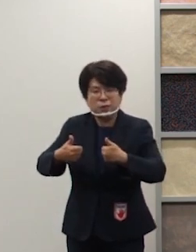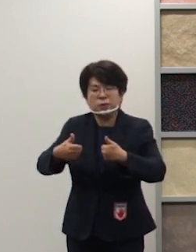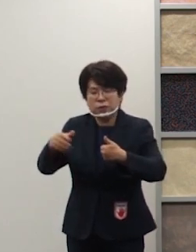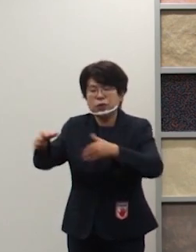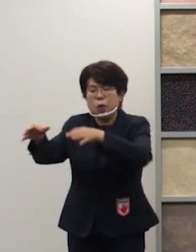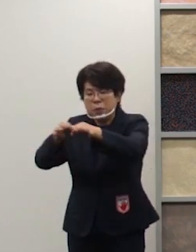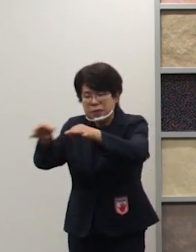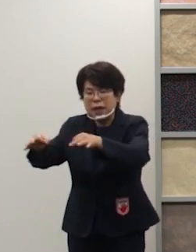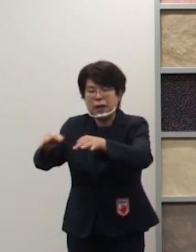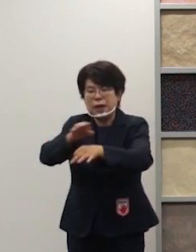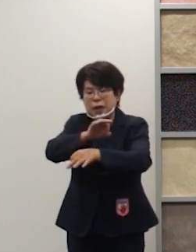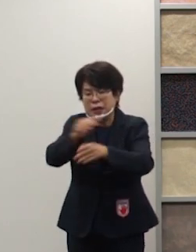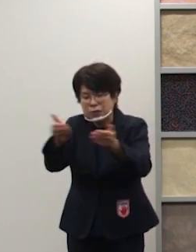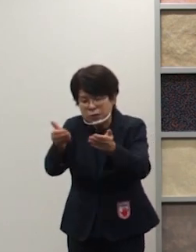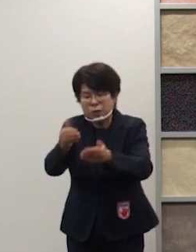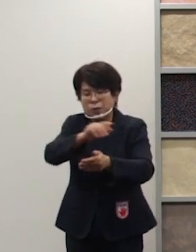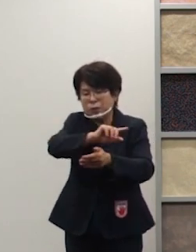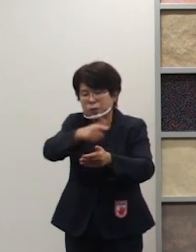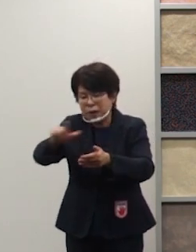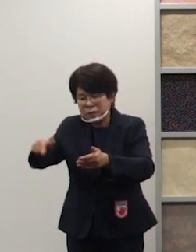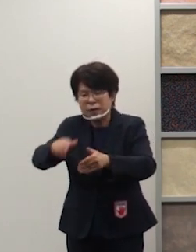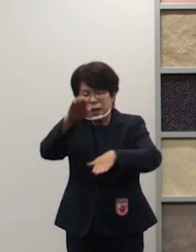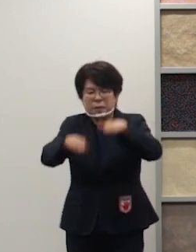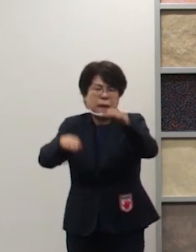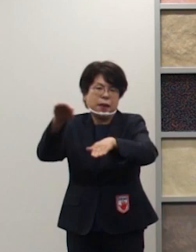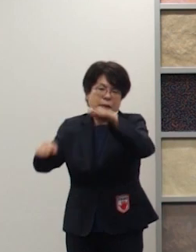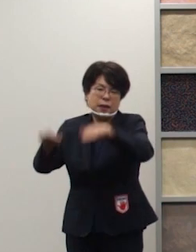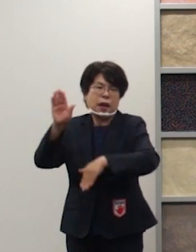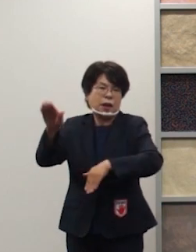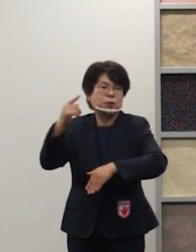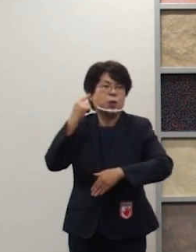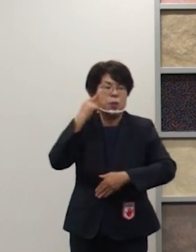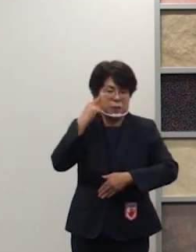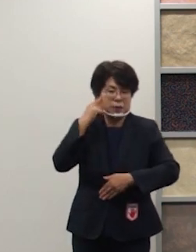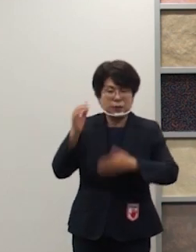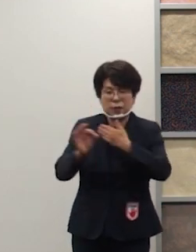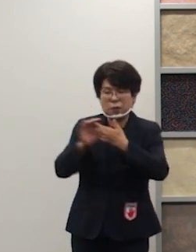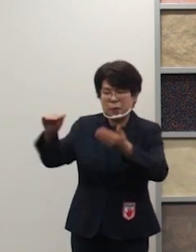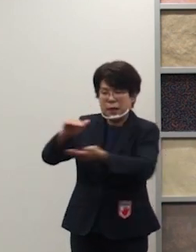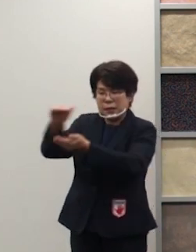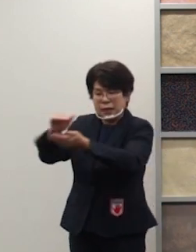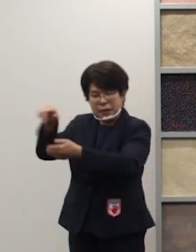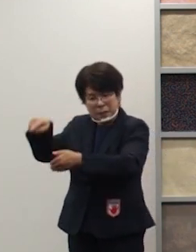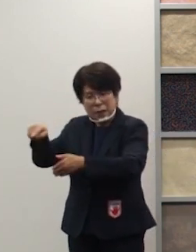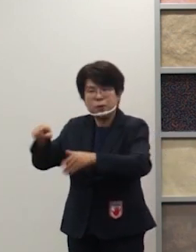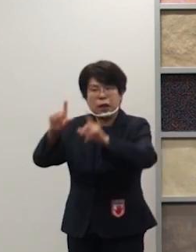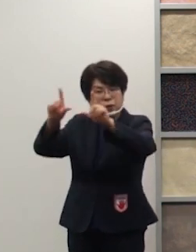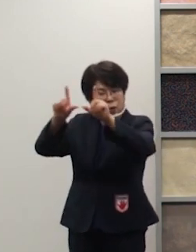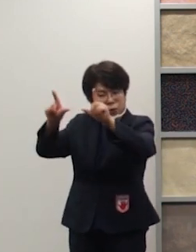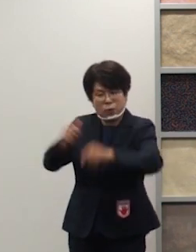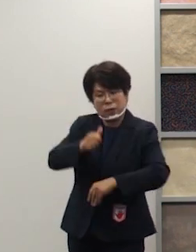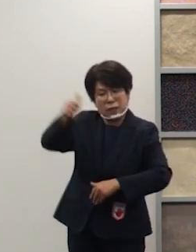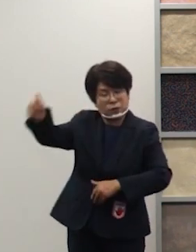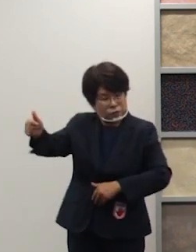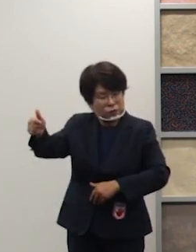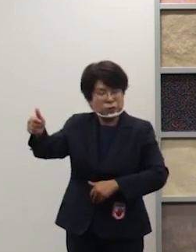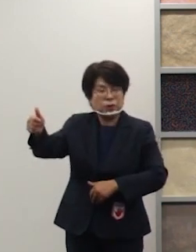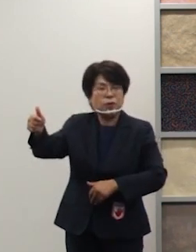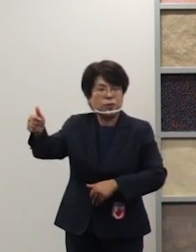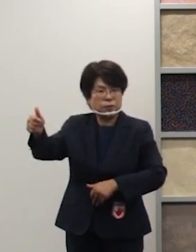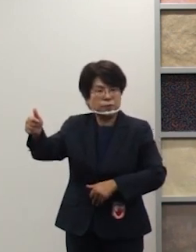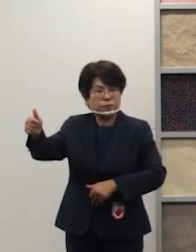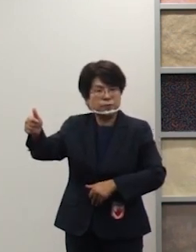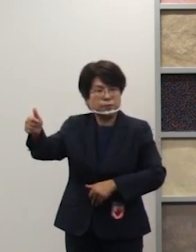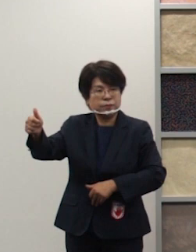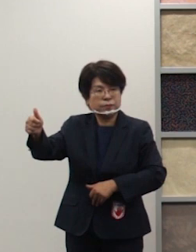し、もっと言うとその県境をまたいでですね、埼玉とか東京とか神奈川に行ったら、やはり山